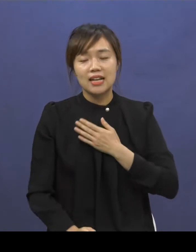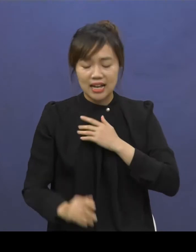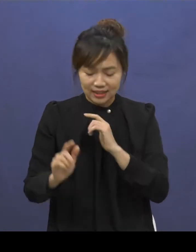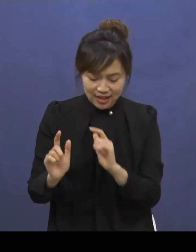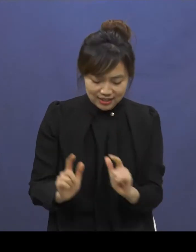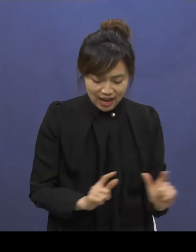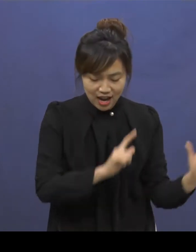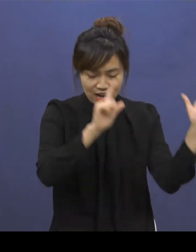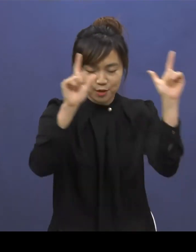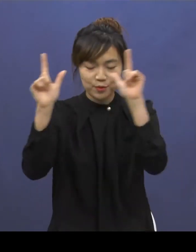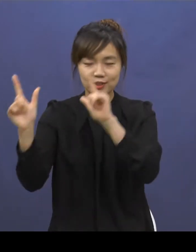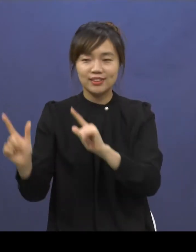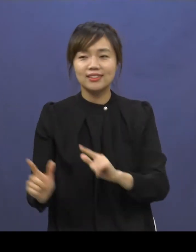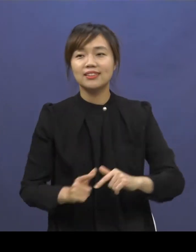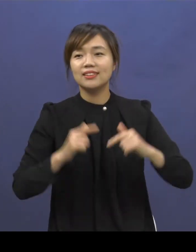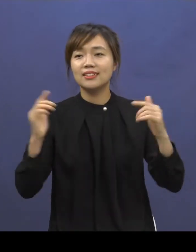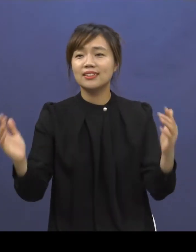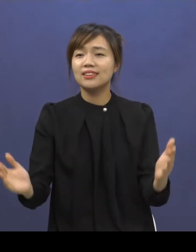내 삶을